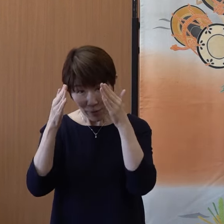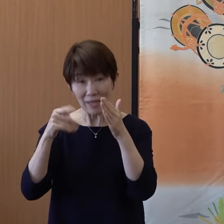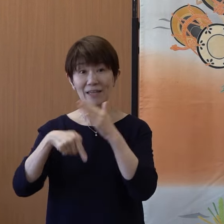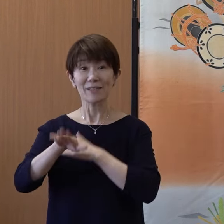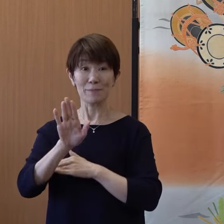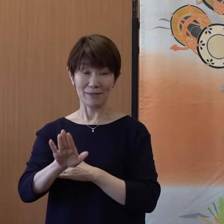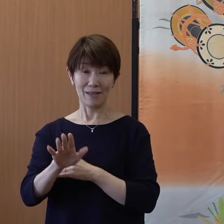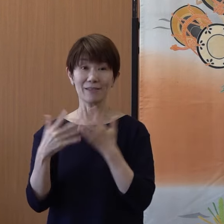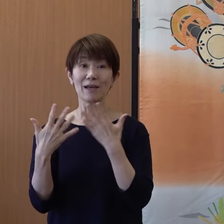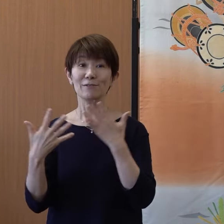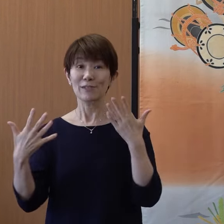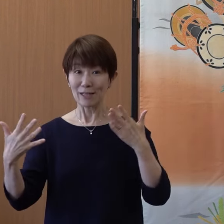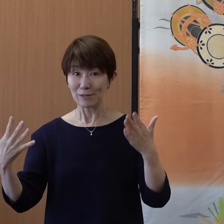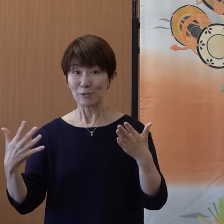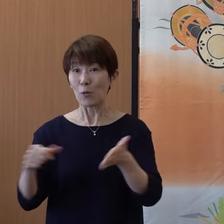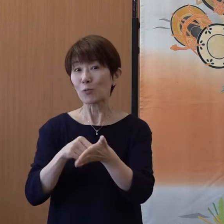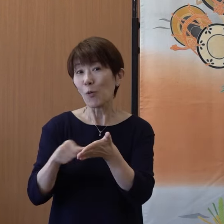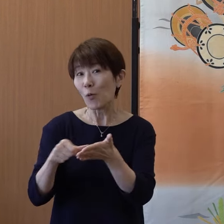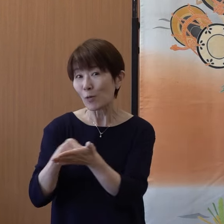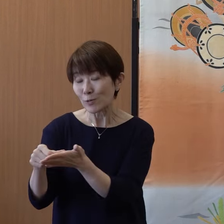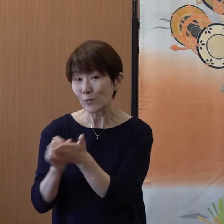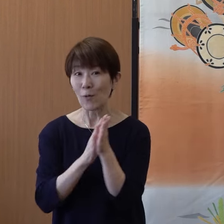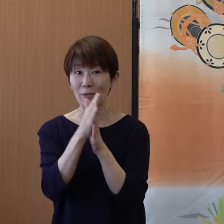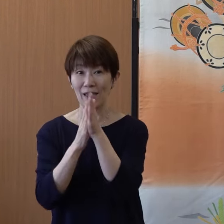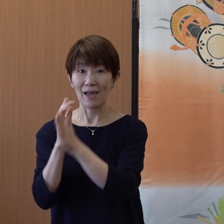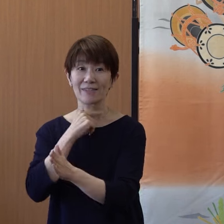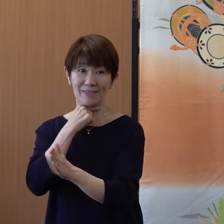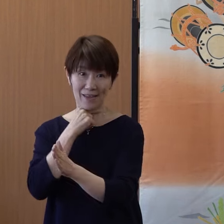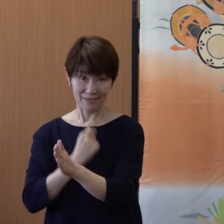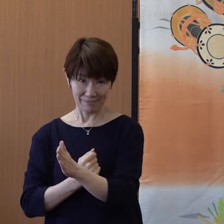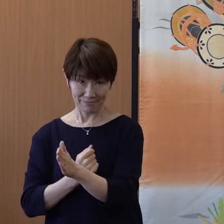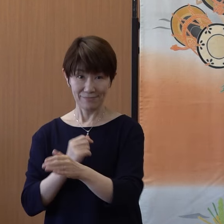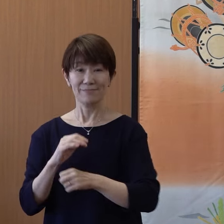くの方のフォローをお願いいたします。